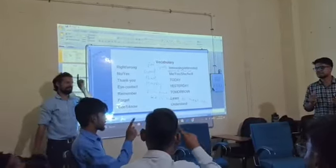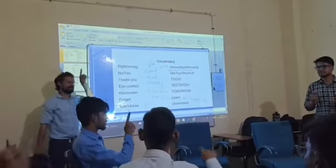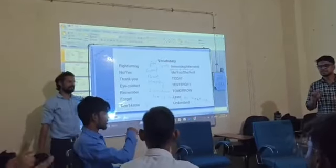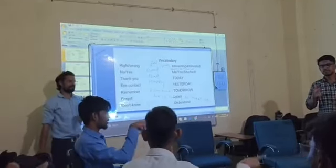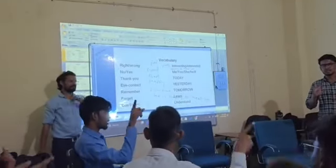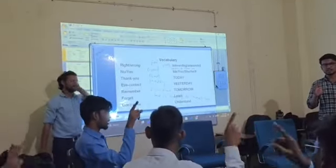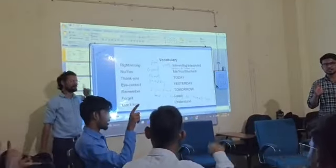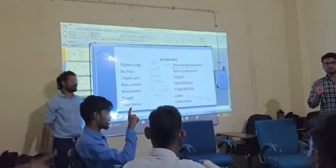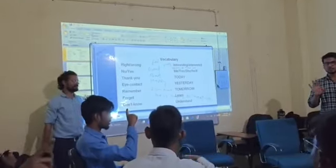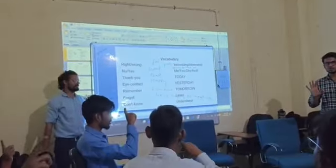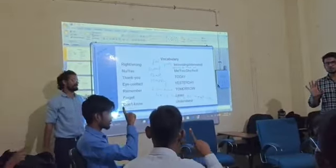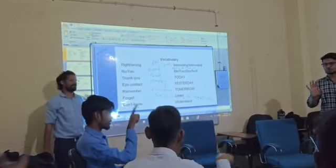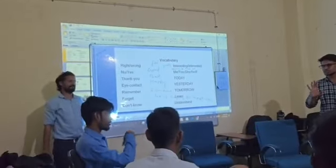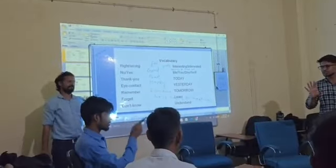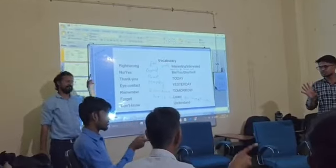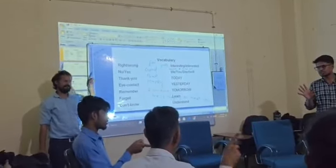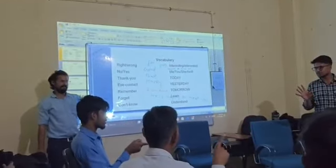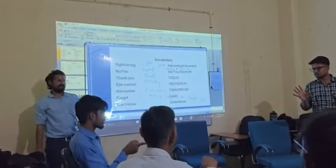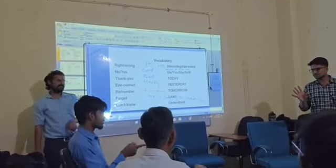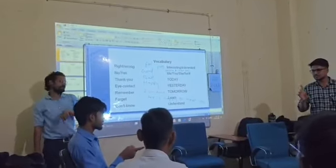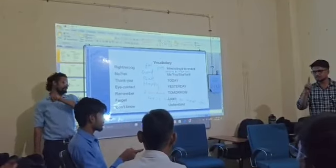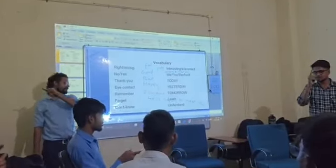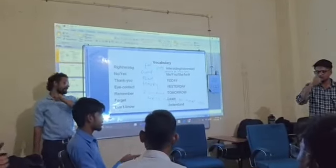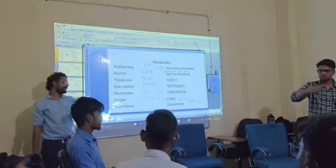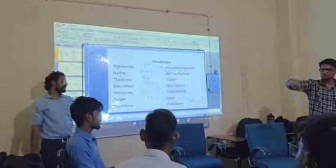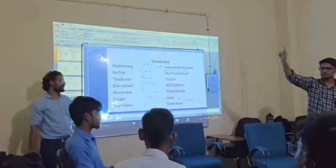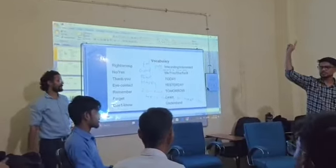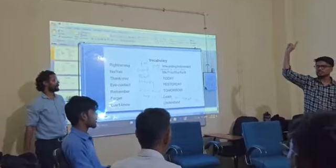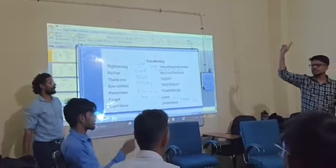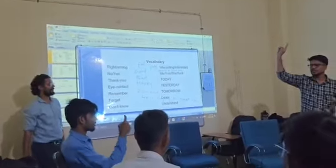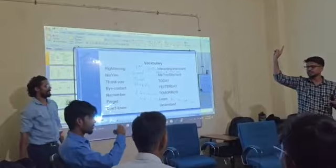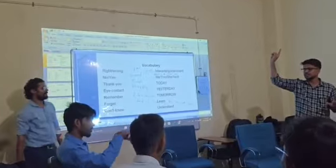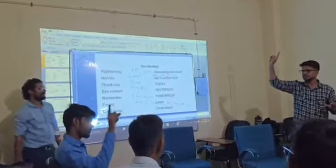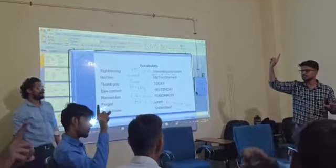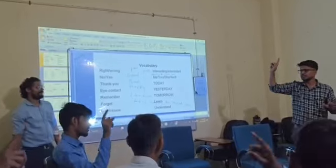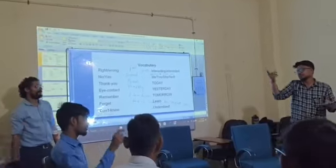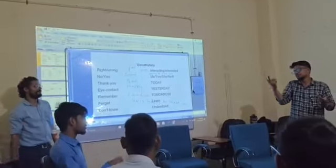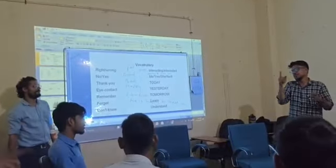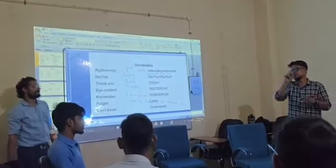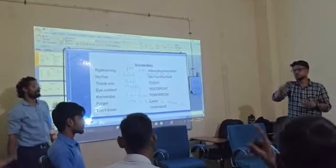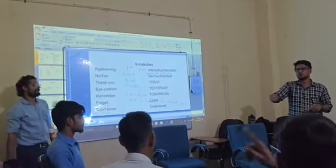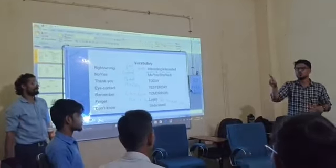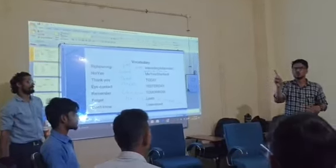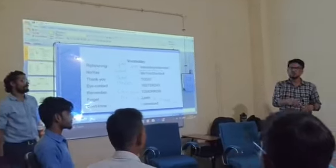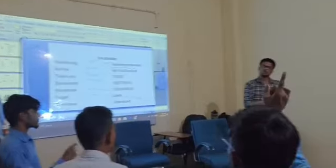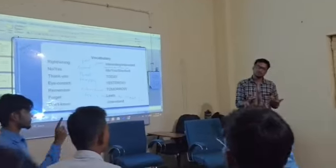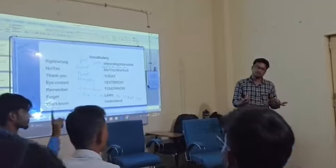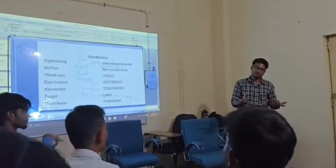ठीक है, राइट और रॉन्ग में तो उतना टफ होना नहीं चाहिए आपको, सीधा राइट ऐसे, फिर रॉन्ग ही हो गया।